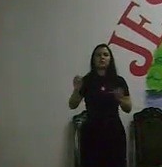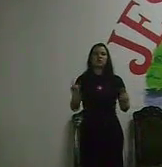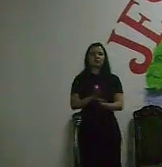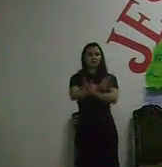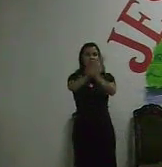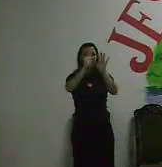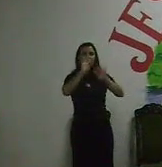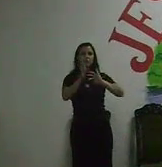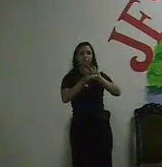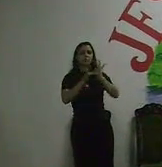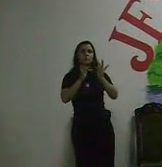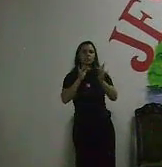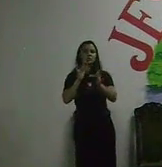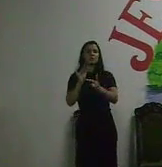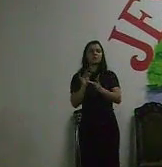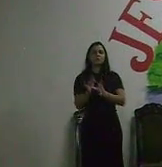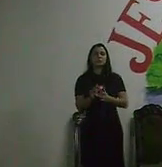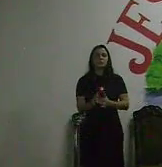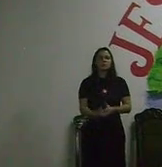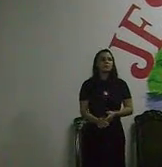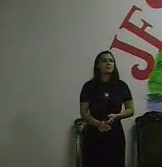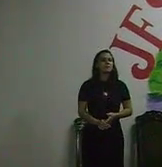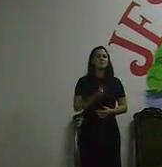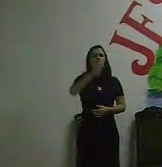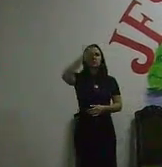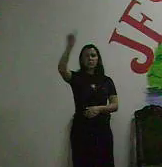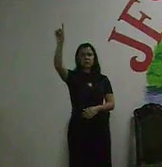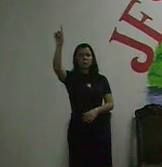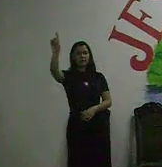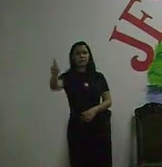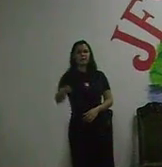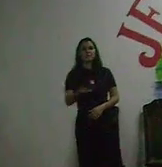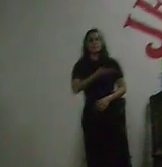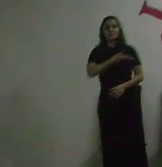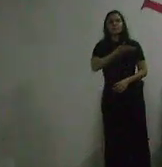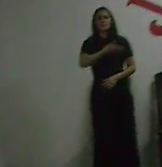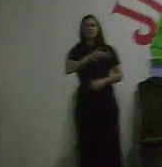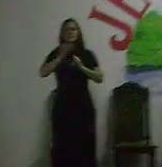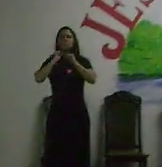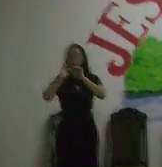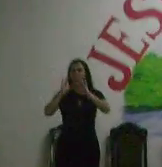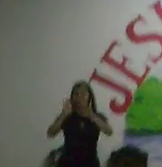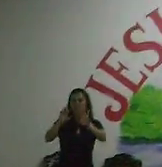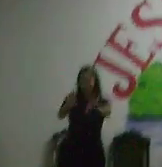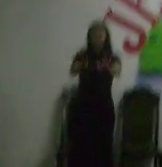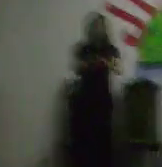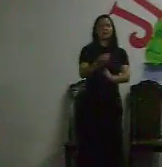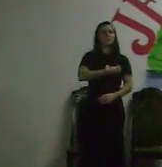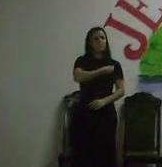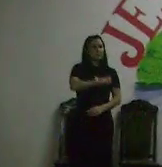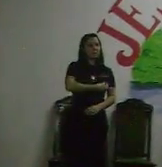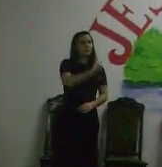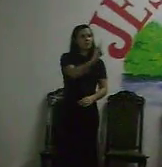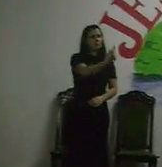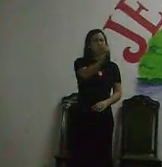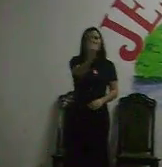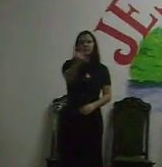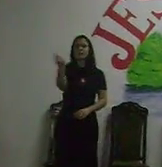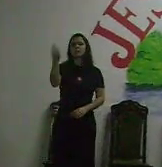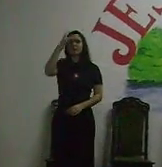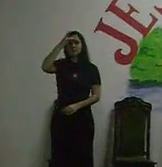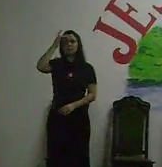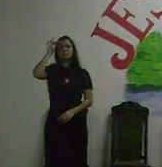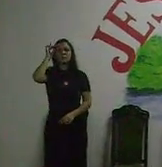Glorificado seja o nome do Senhor. E Deus, irmão, possa abençoar a sua vida. Essa palavra, de